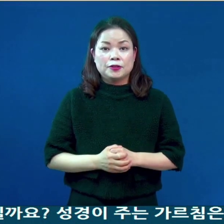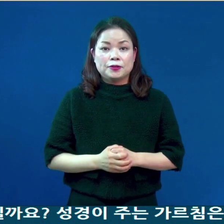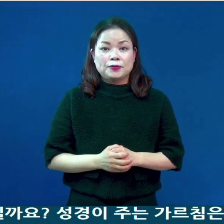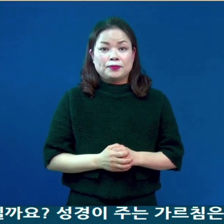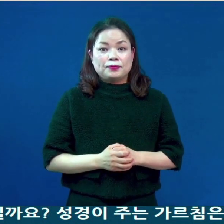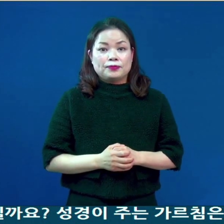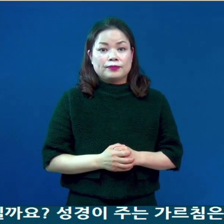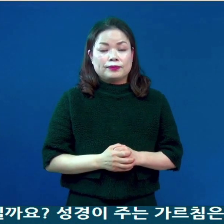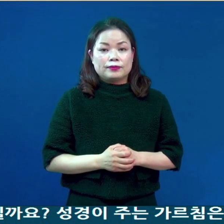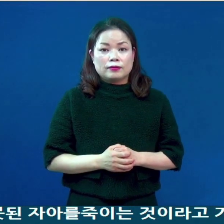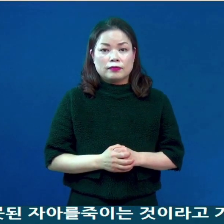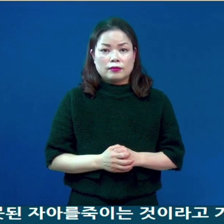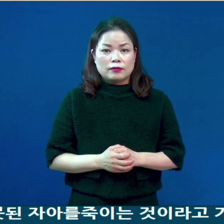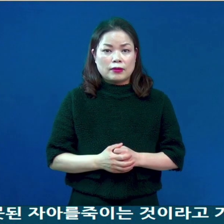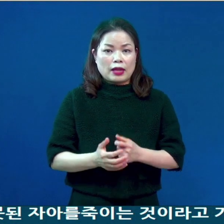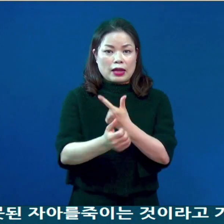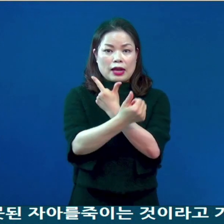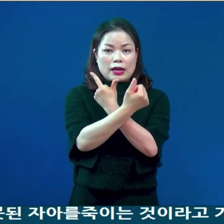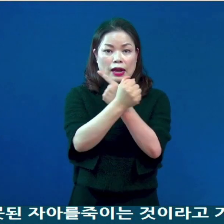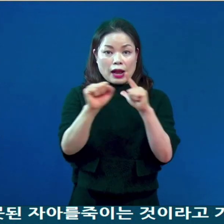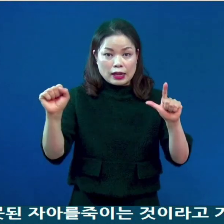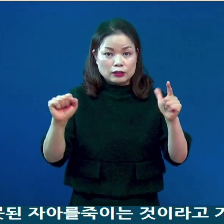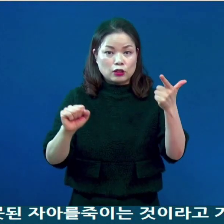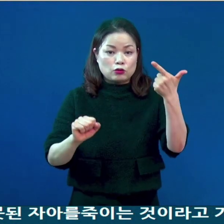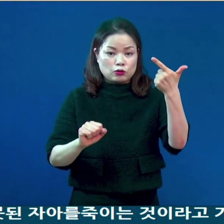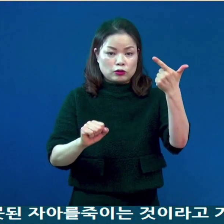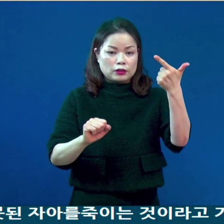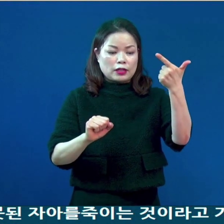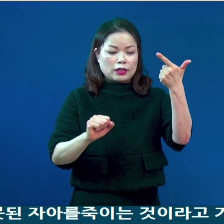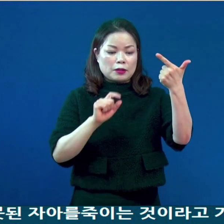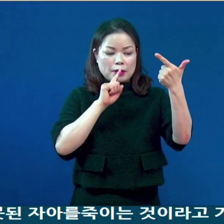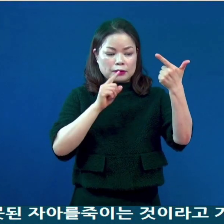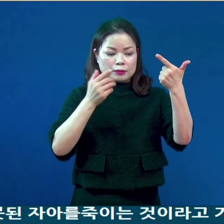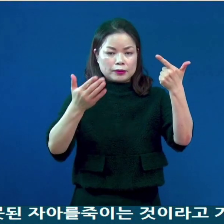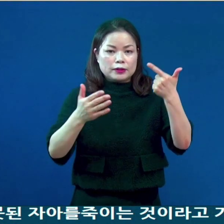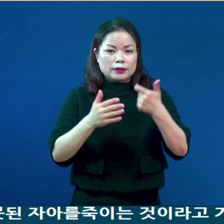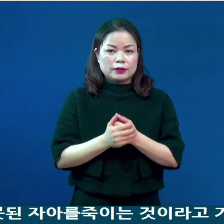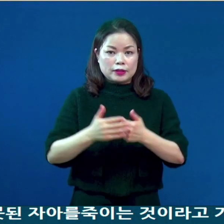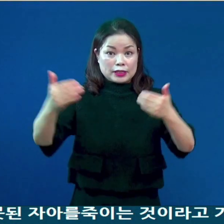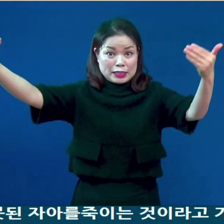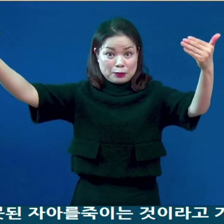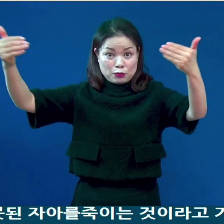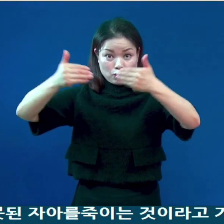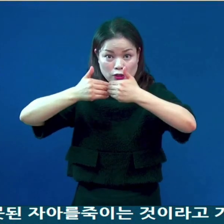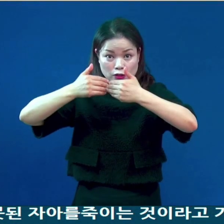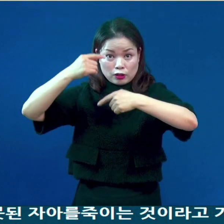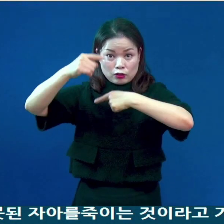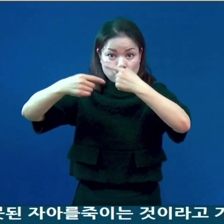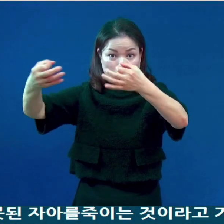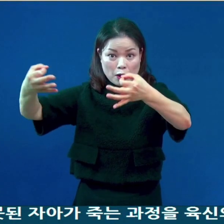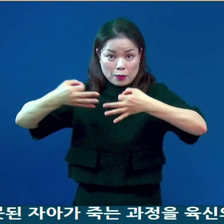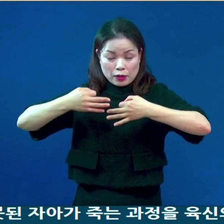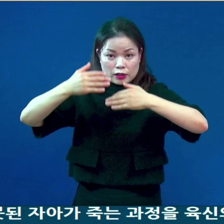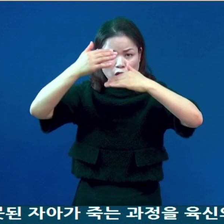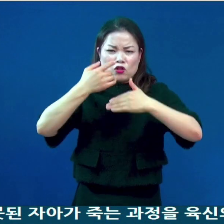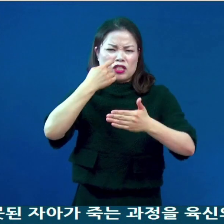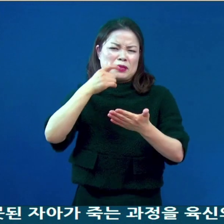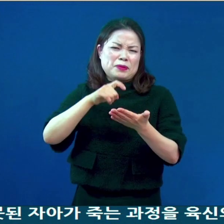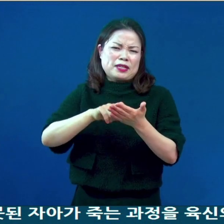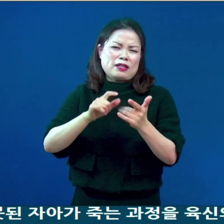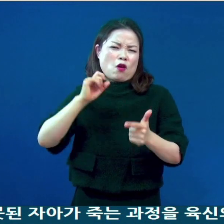말하죠. 갈라디아서 6장 14절 말씀 제가 읽어드릴 테인데 조금 집중해서 들어보시기 바랍니다. 내용이 쉽지